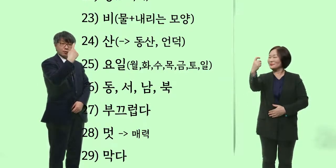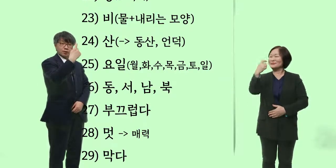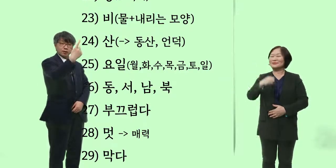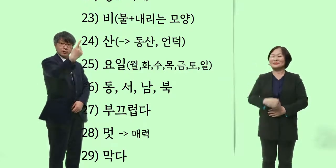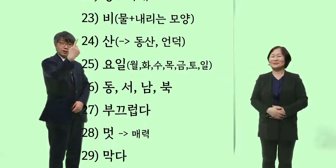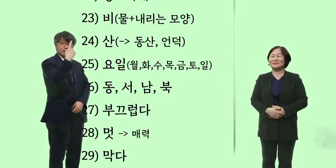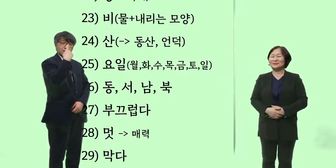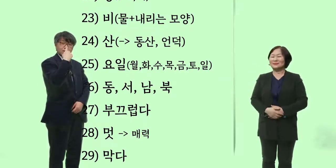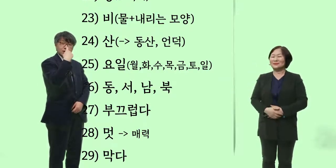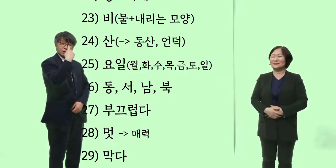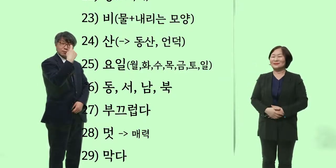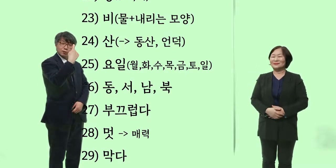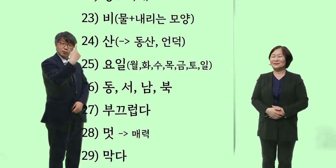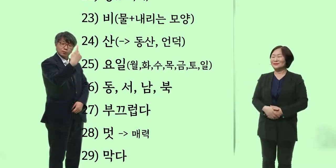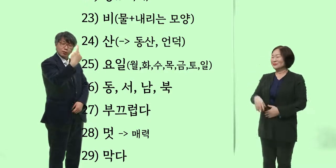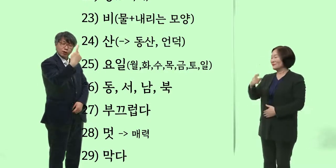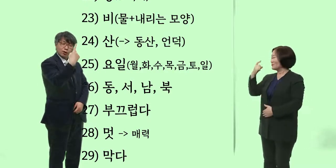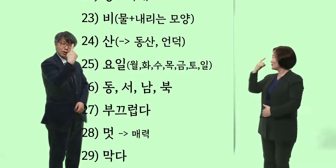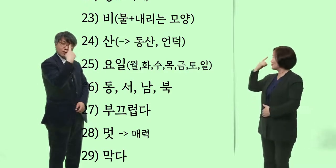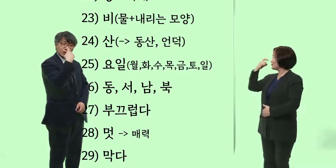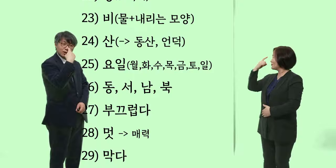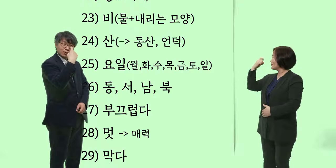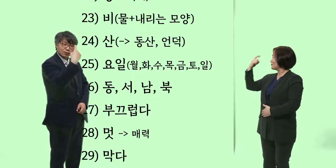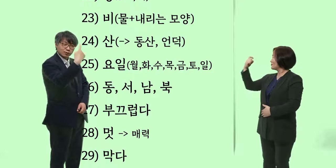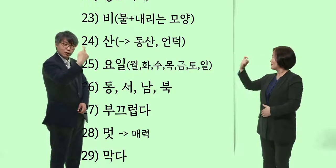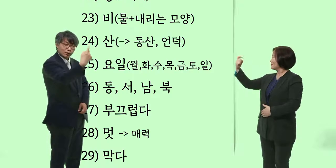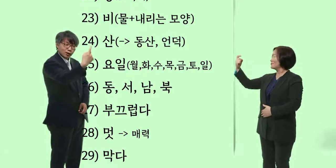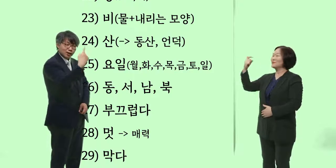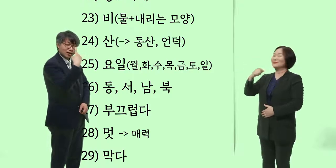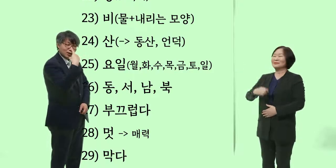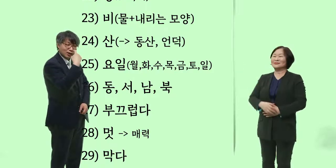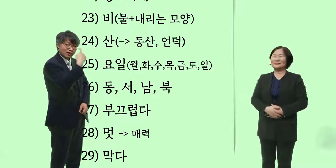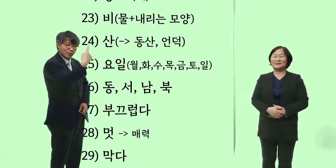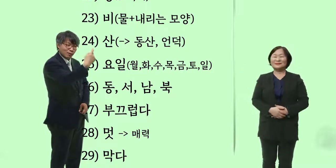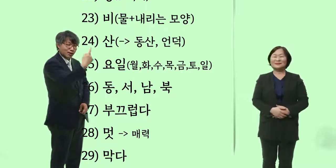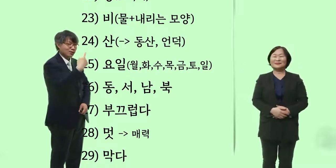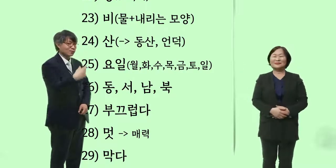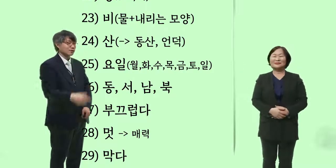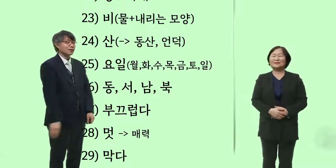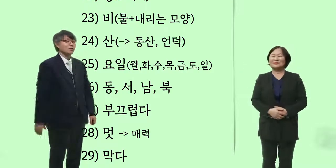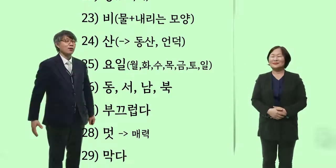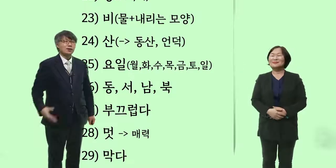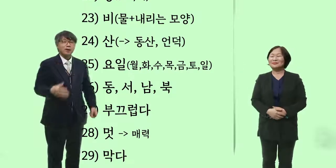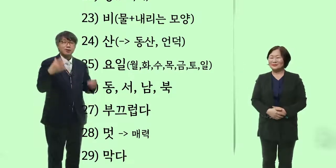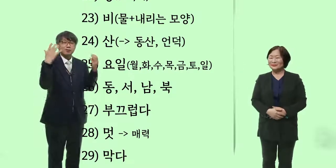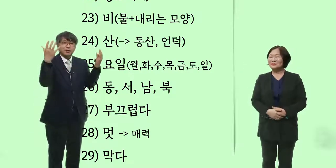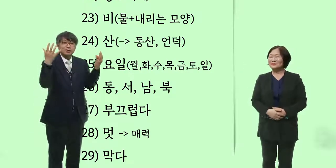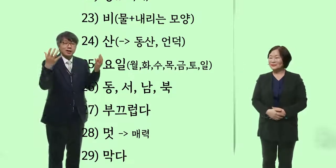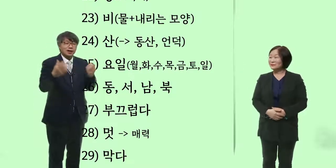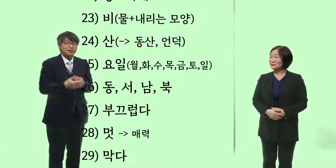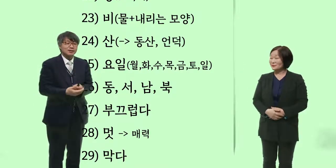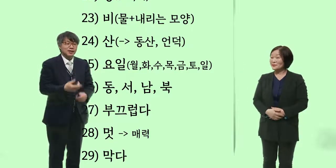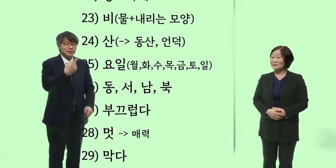뭐가 이렇게 뭐라고 해야 될까요? 뭐가 이렇게 후광이 나간다고 해야 되나요? 이렇게 좀 이렇게 앞에서 뭔가 좀 나가는 듯한